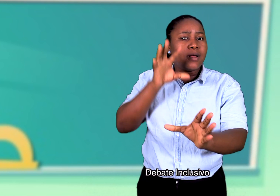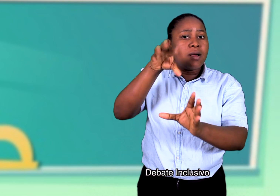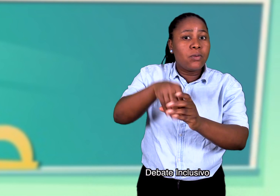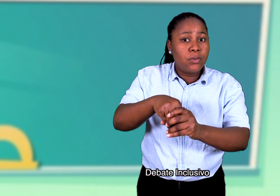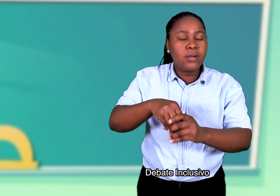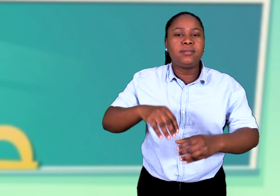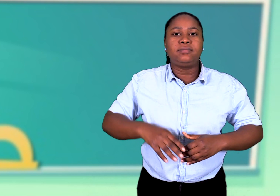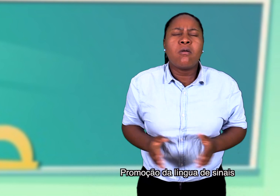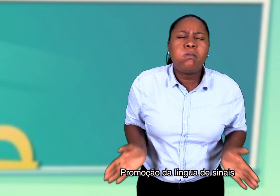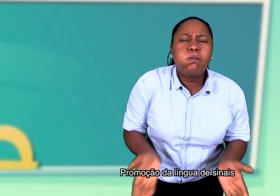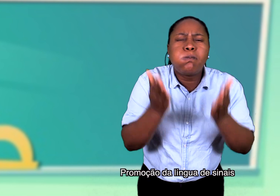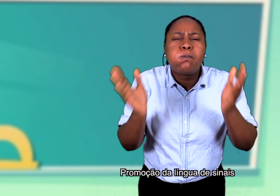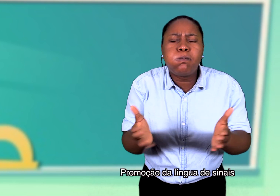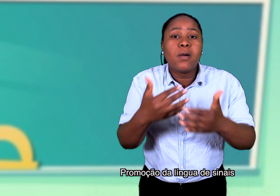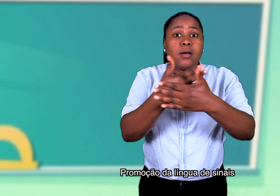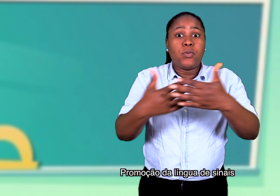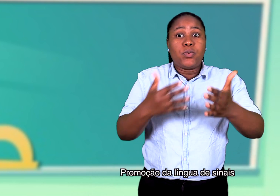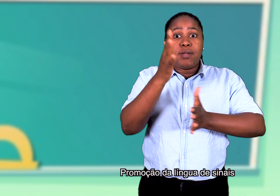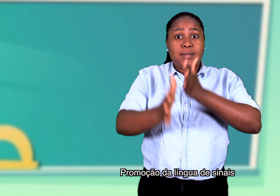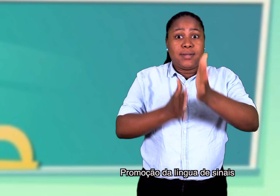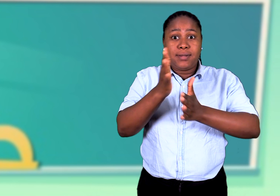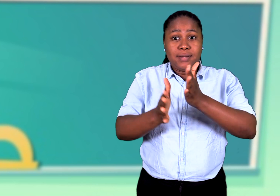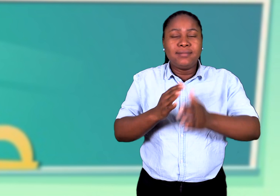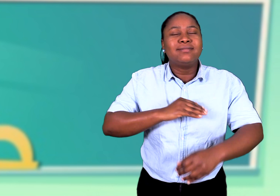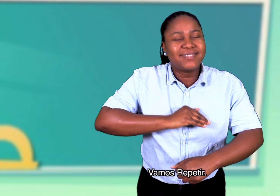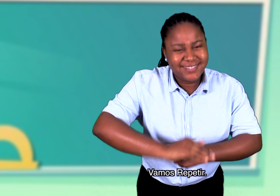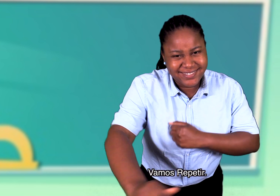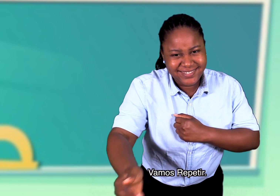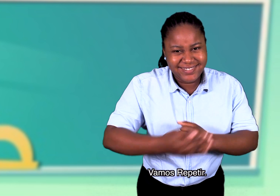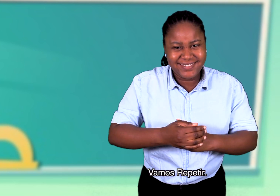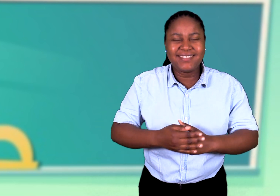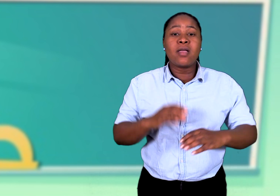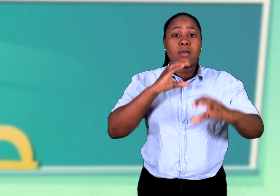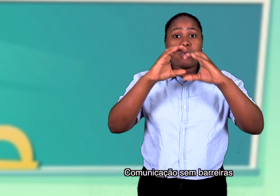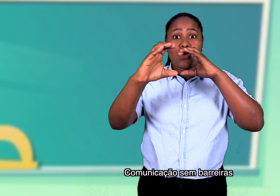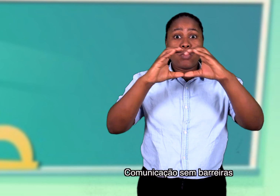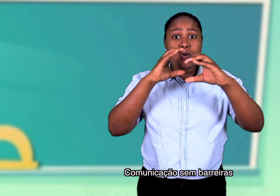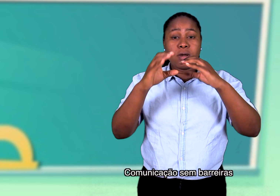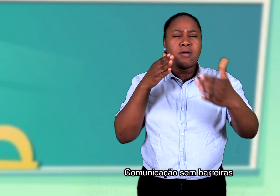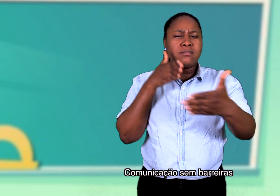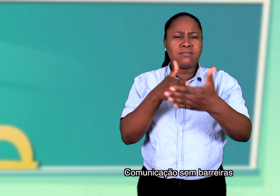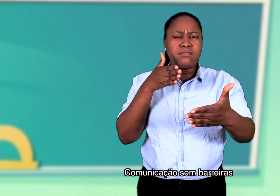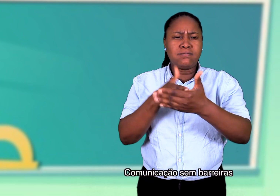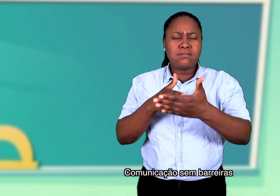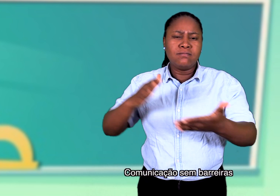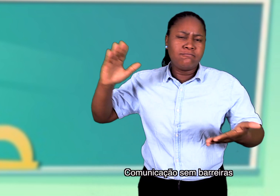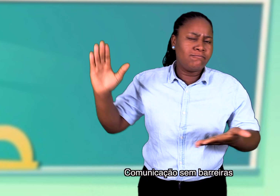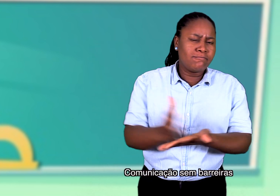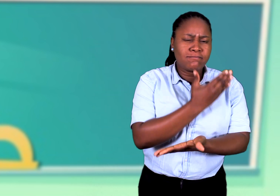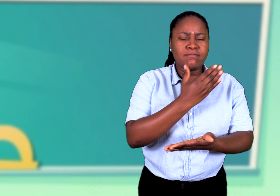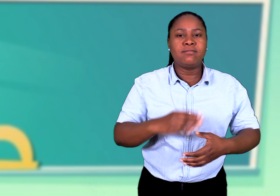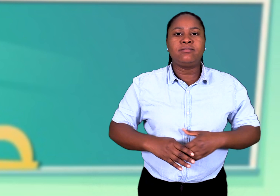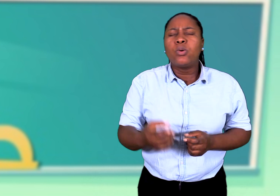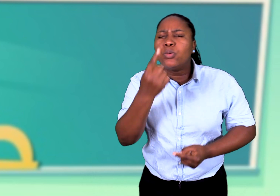Debate inclusivo. Promoção da língua de sinais. Vamos repetir? Comunicação sem barreiras.